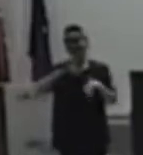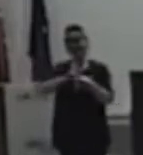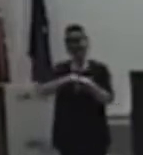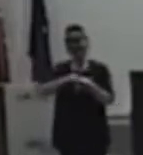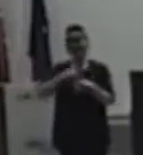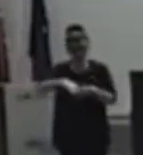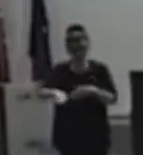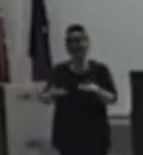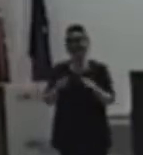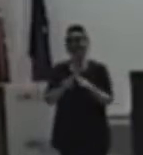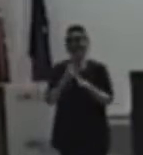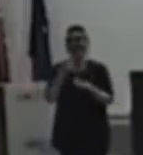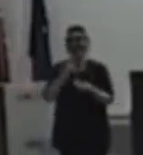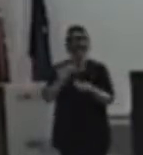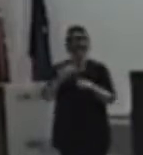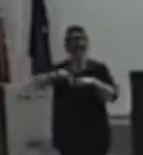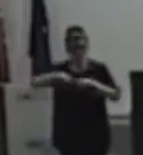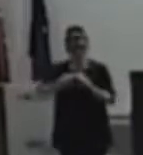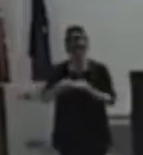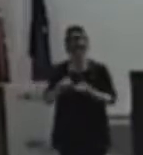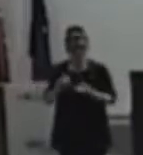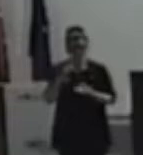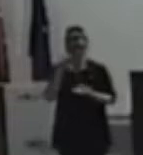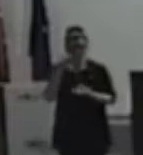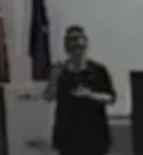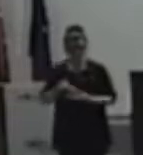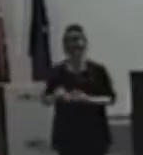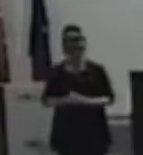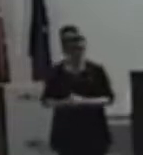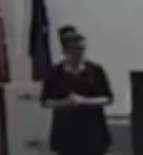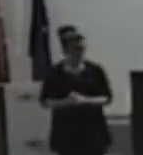y, bueno, en la familia en general. Bueno,